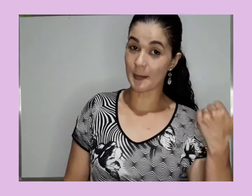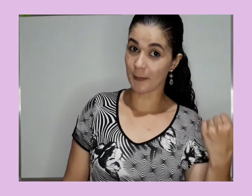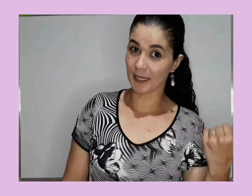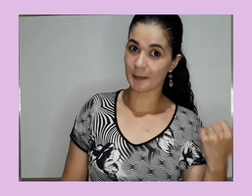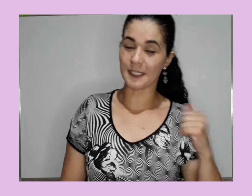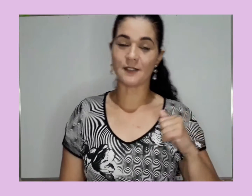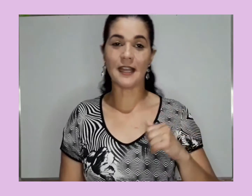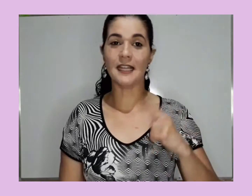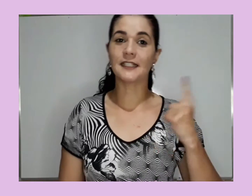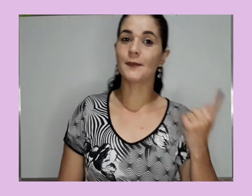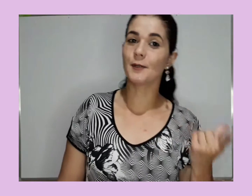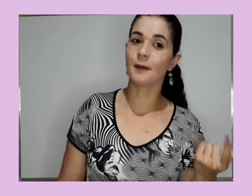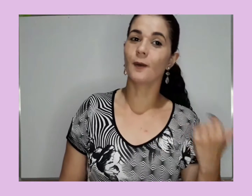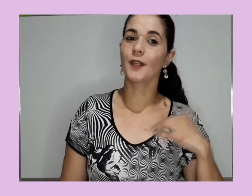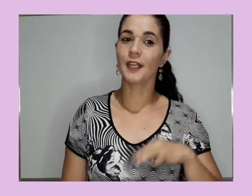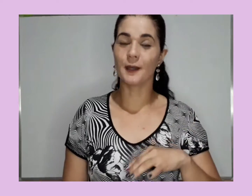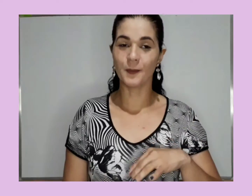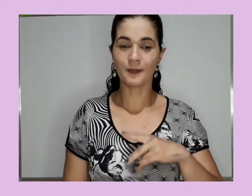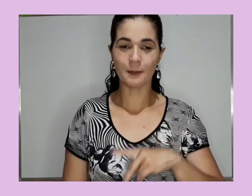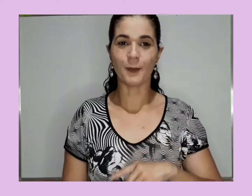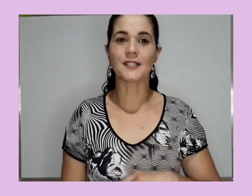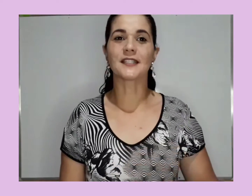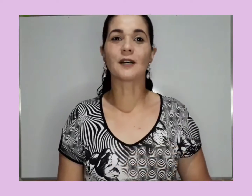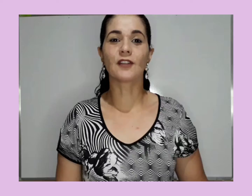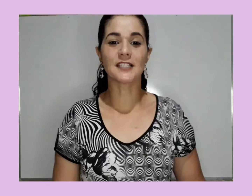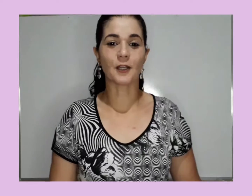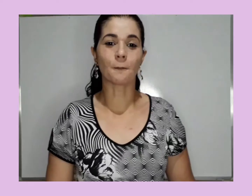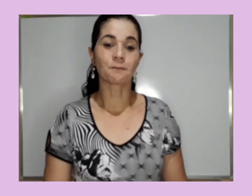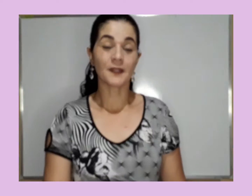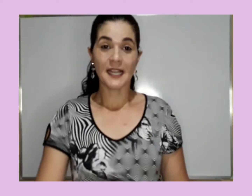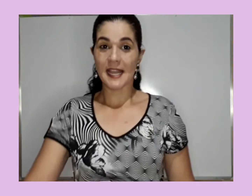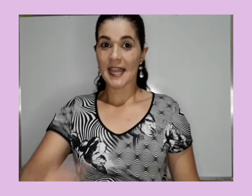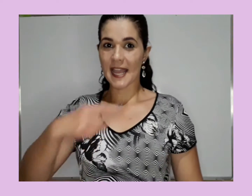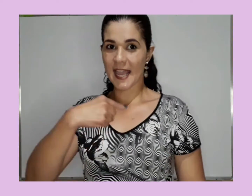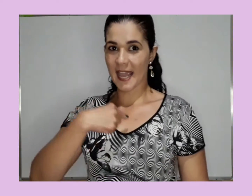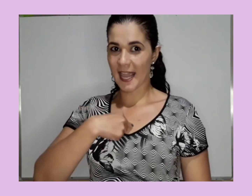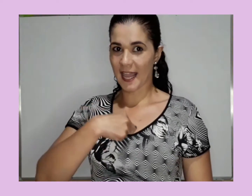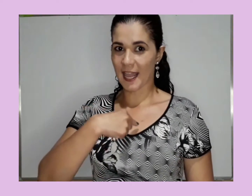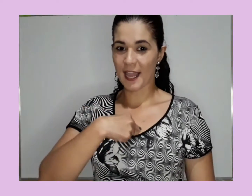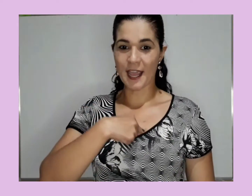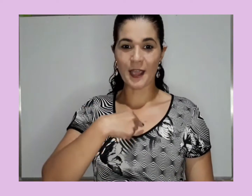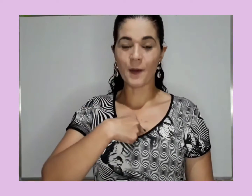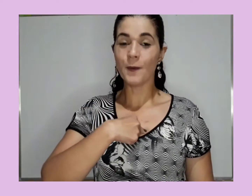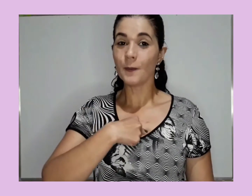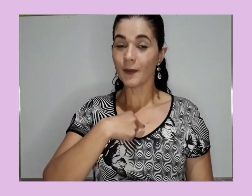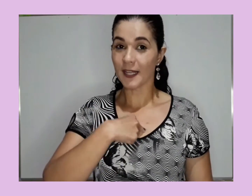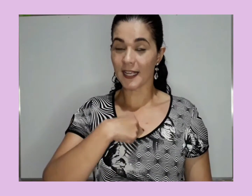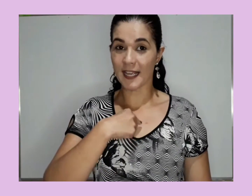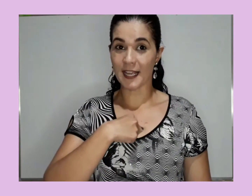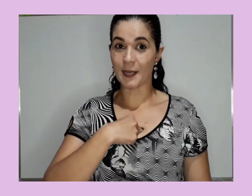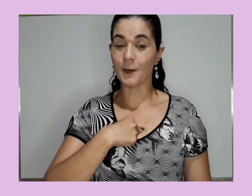irmã que é mais velha, tenho um irmão e eu depois. Então, eu falo assim, ó. Eu Eu.